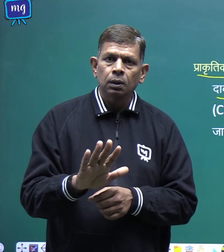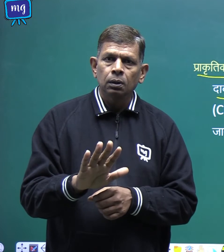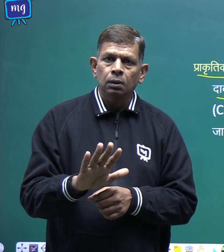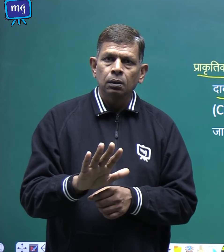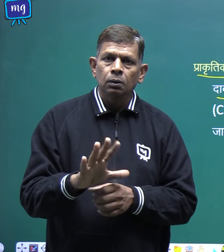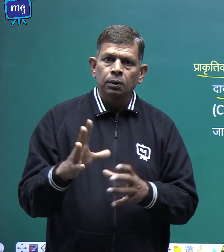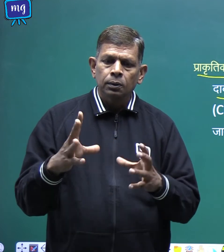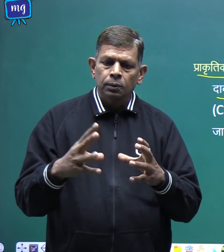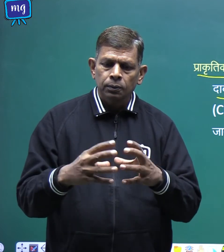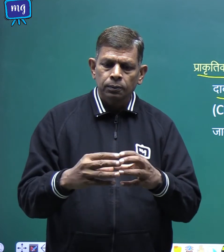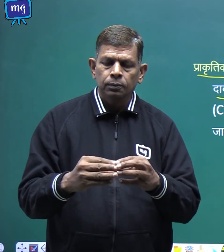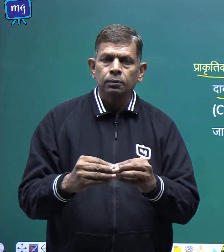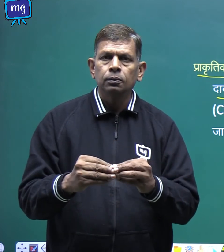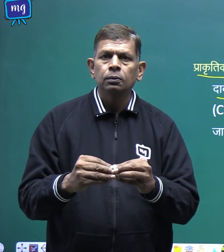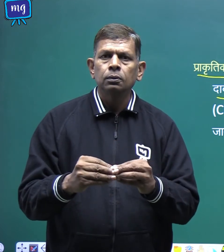संपीड़ित